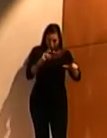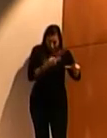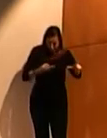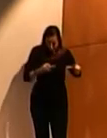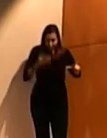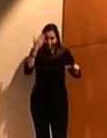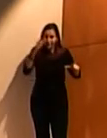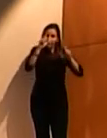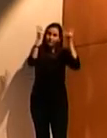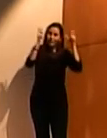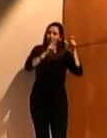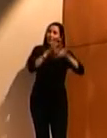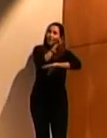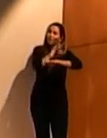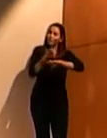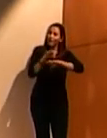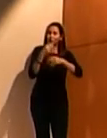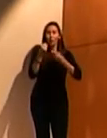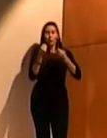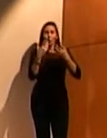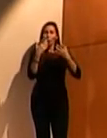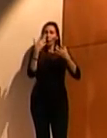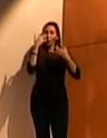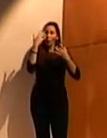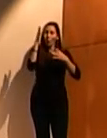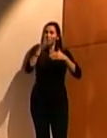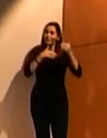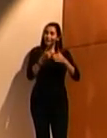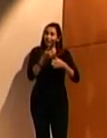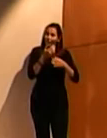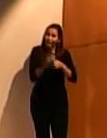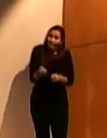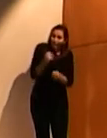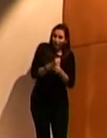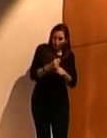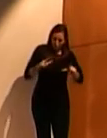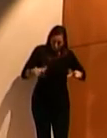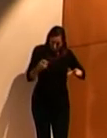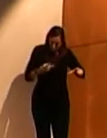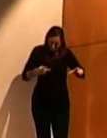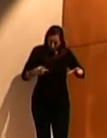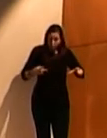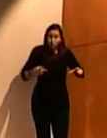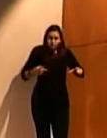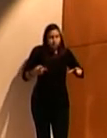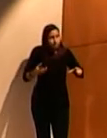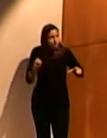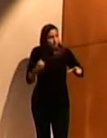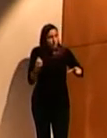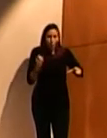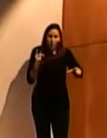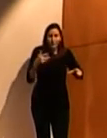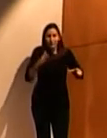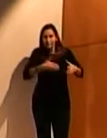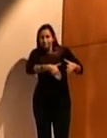métier d'architecte et aucune... Et du coup, ça a été ces différentes étapes qui ont